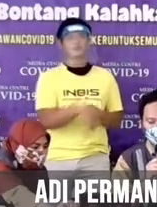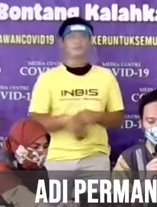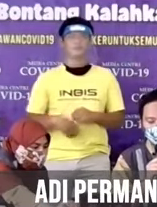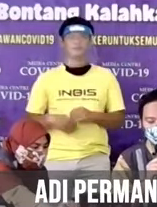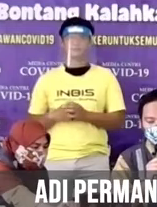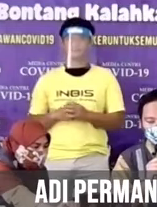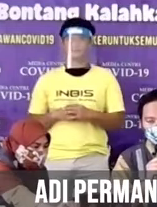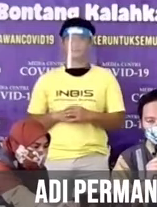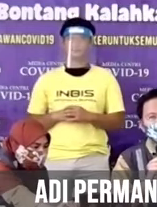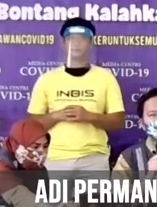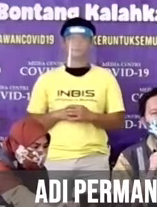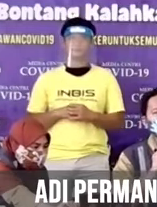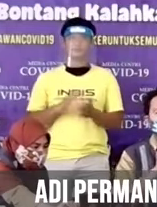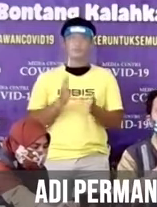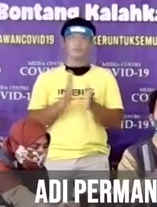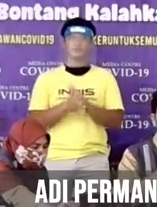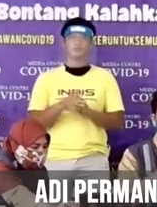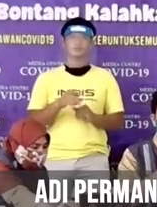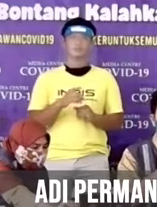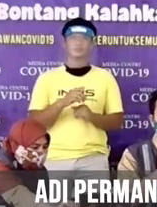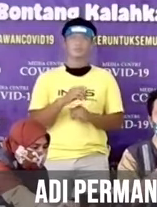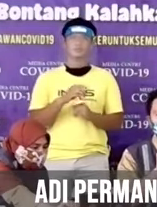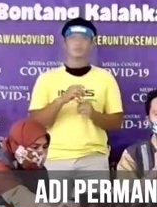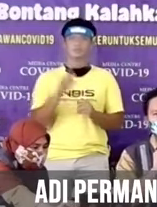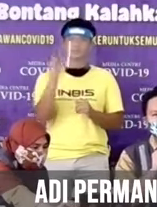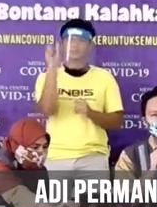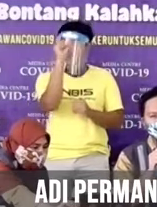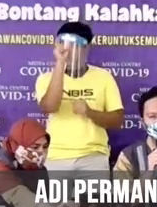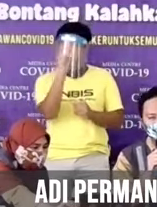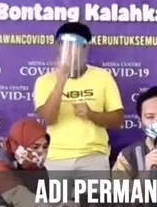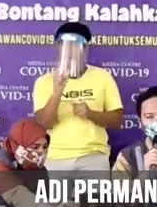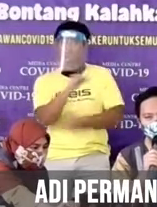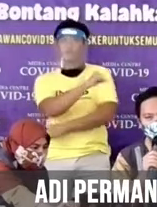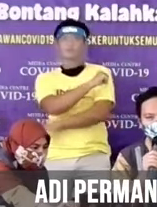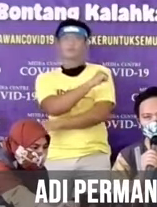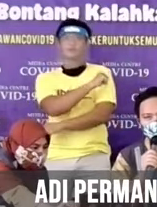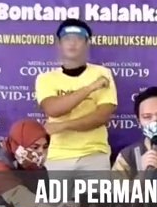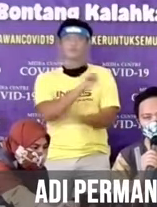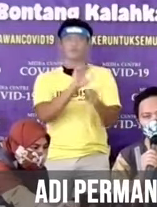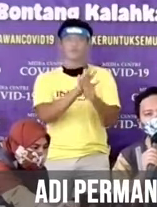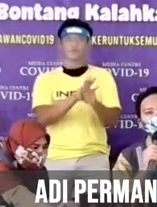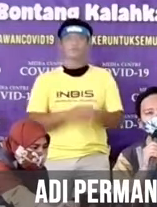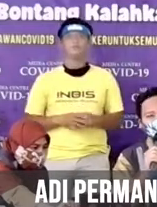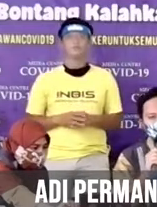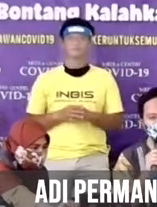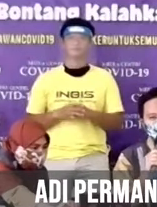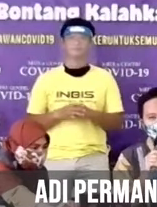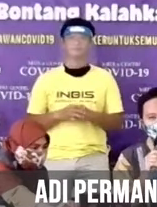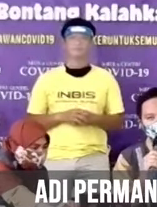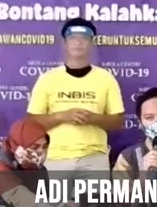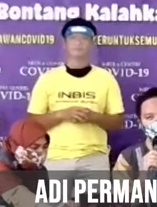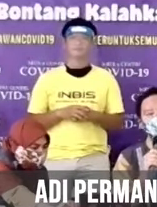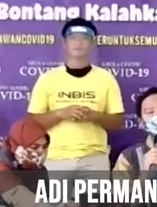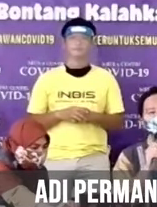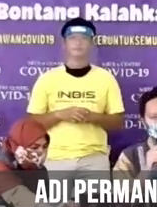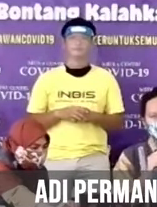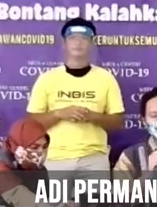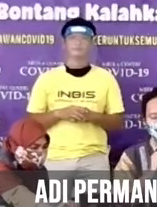itu udah jadi demikian jadi tidak perlu sebenarnya dia pada saat ini posisinya bukan sebagai pelayanan jadi sebagai